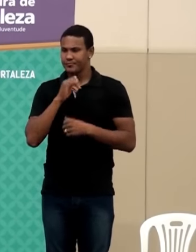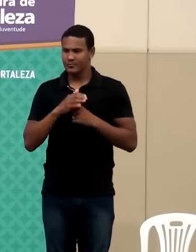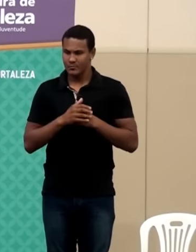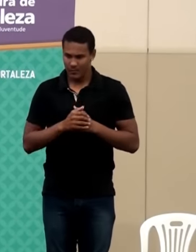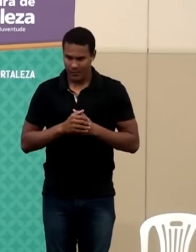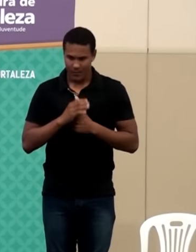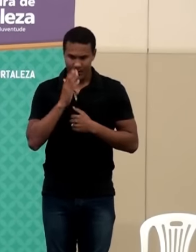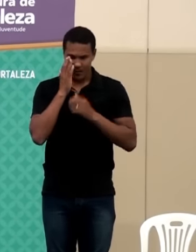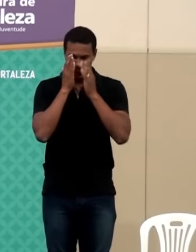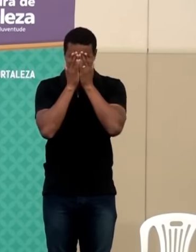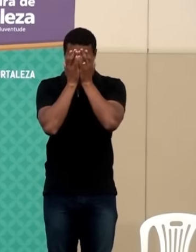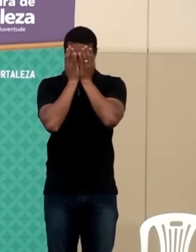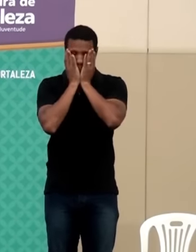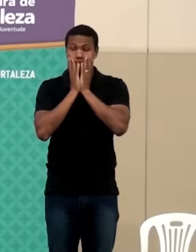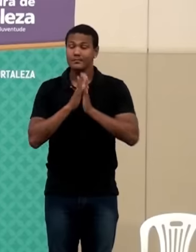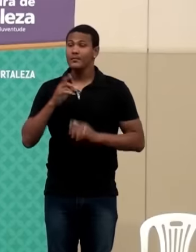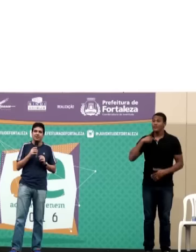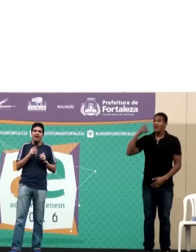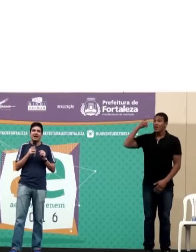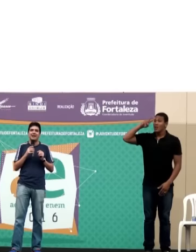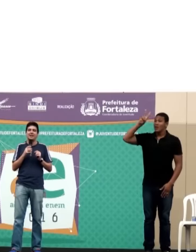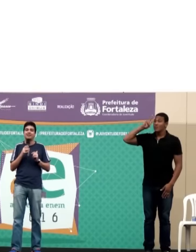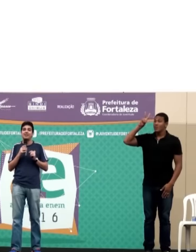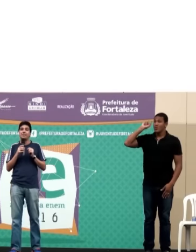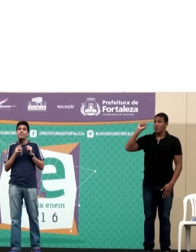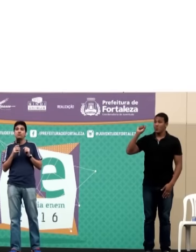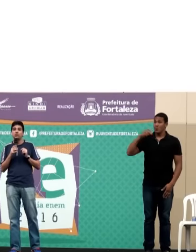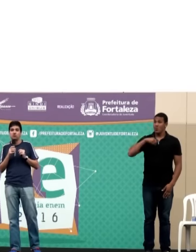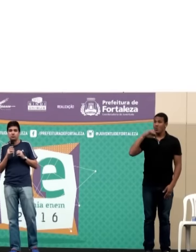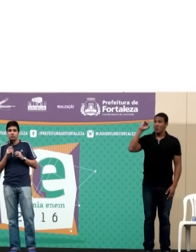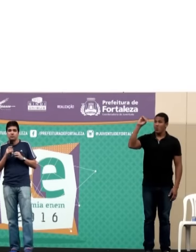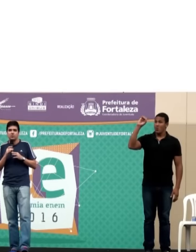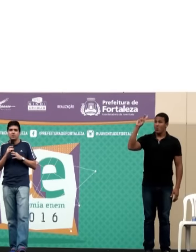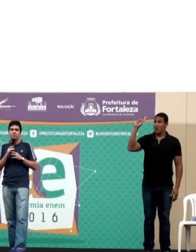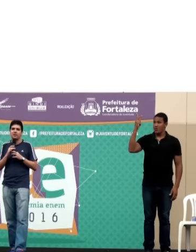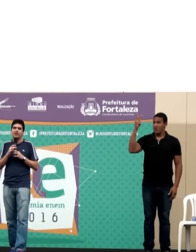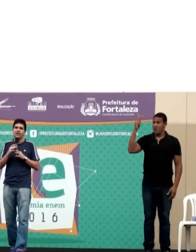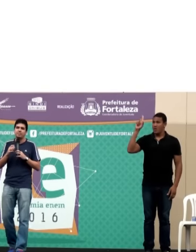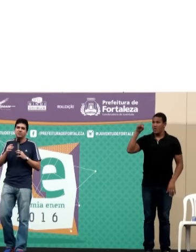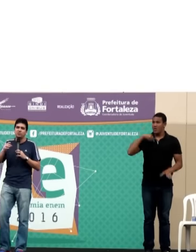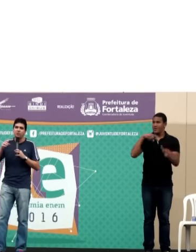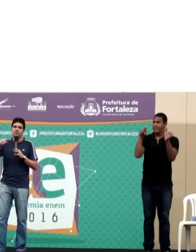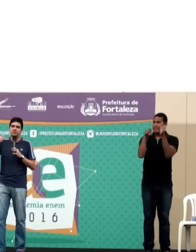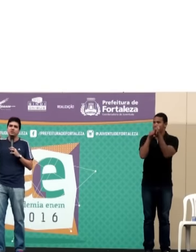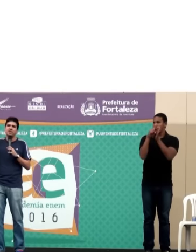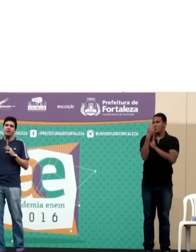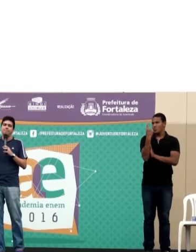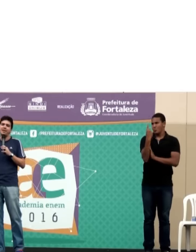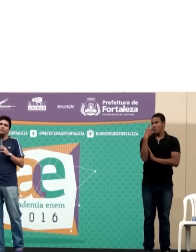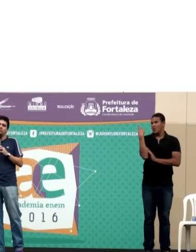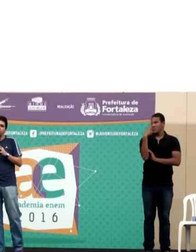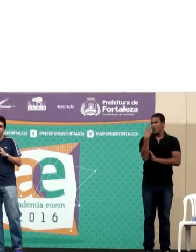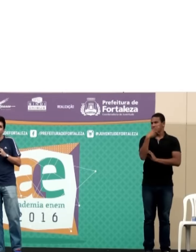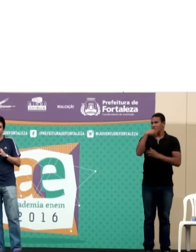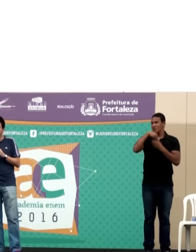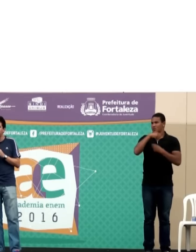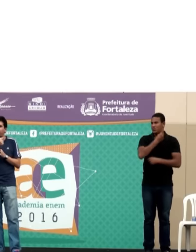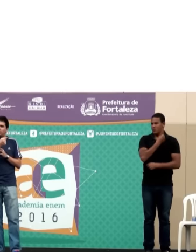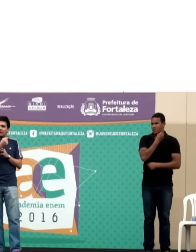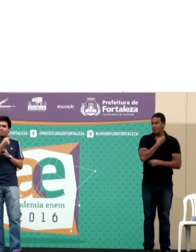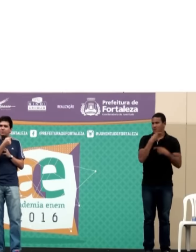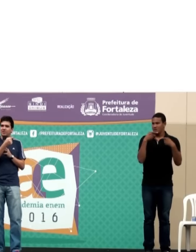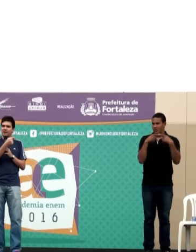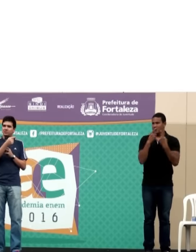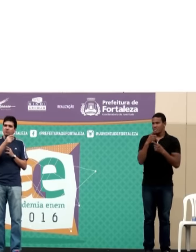olha aí, ó. Lembrando que o OH, a carga dele é menos 1. Porque lembre-se que o oxigênio é menos 2, a